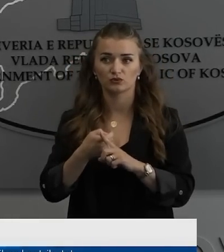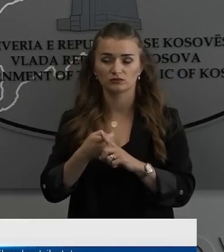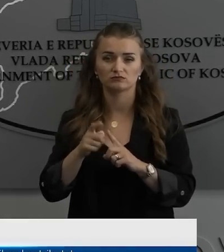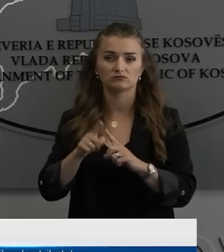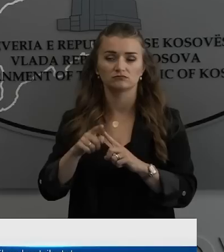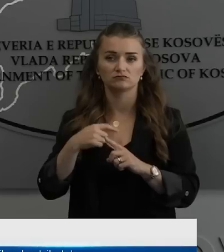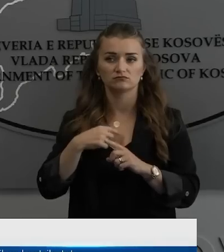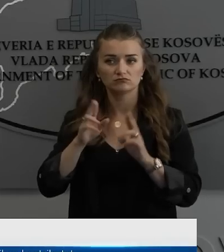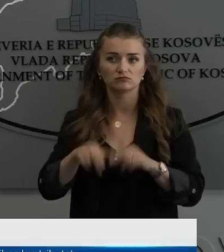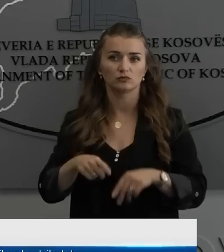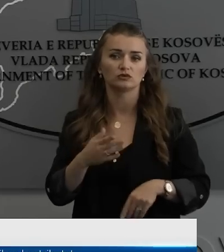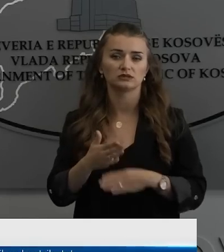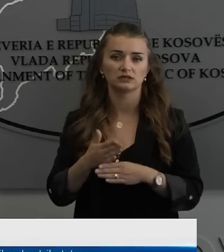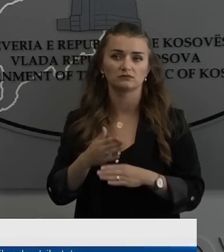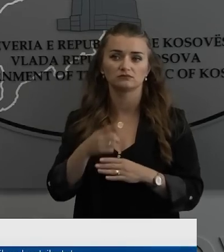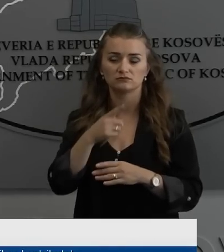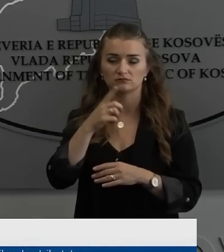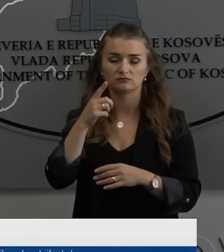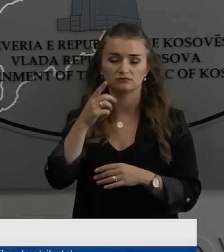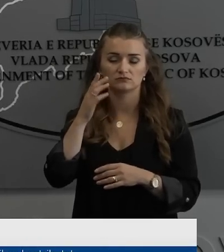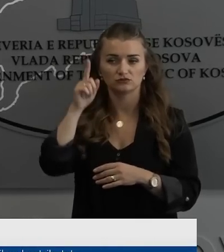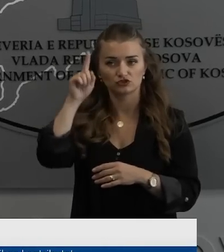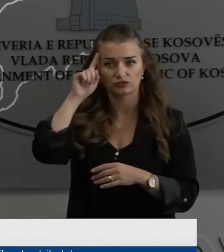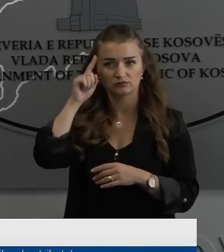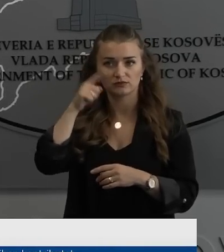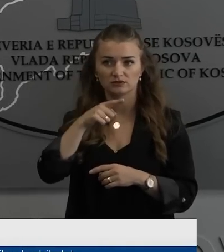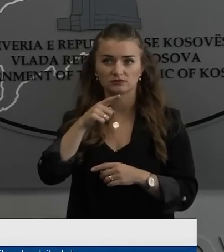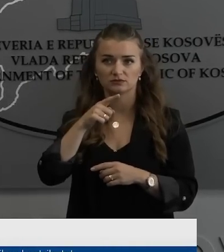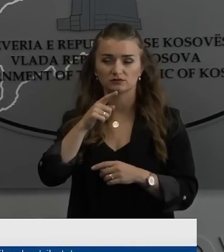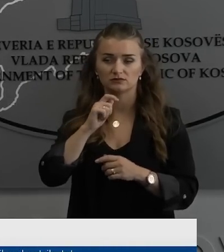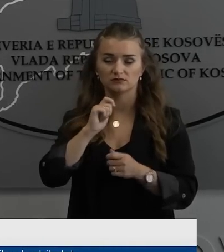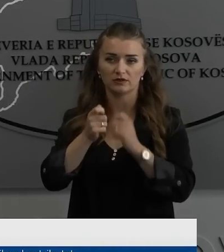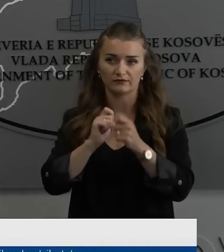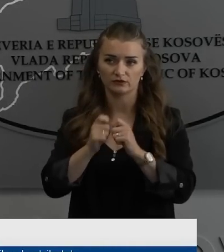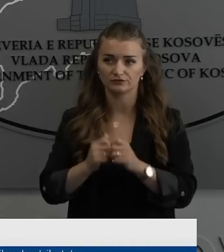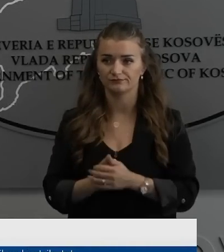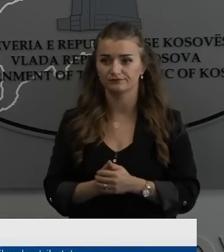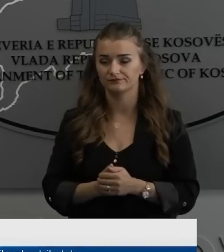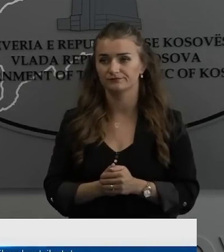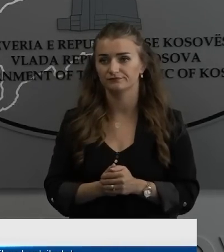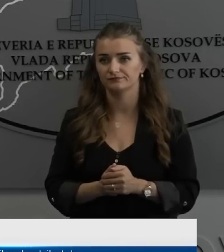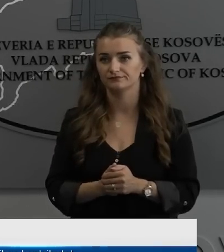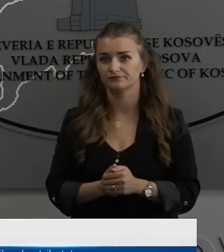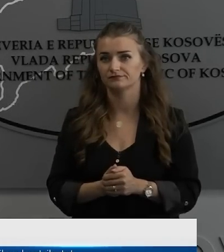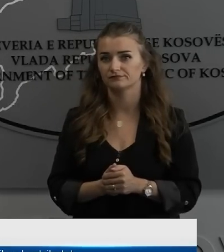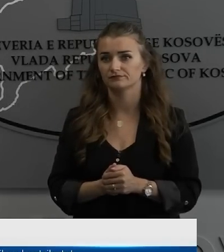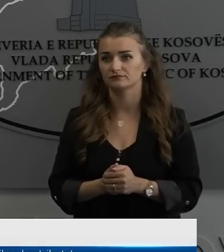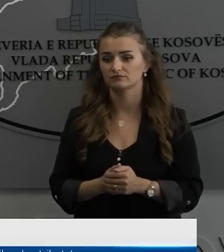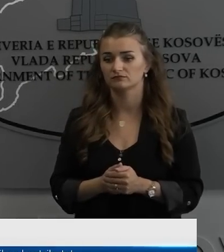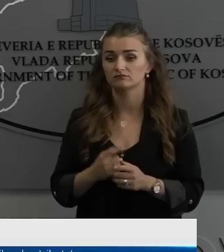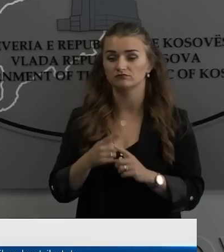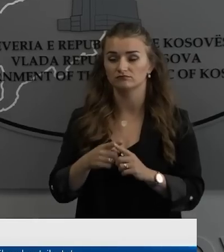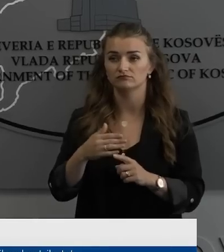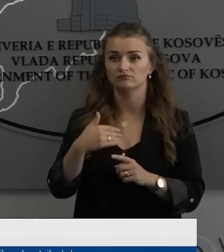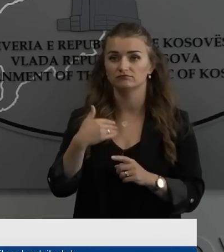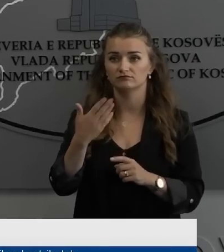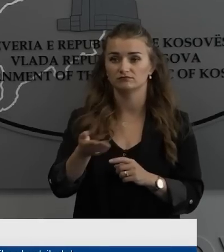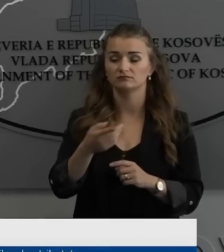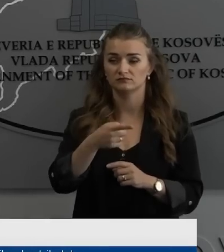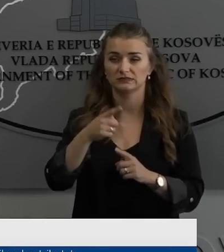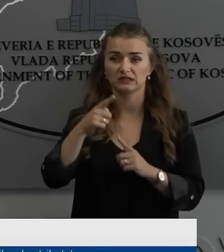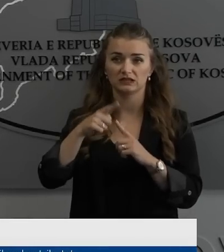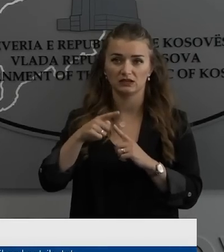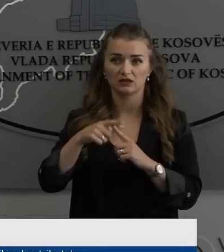vazhdon të mbështes procesin e Berlinit. Po procesi i Berlinit, samitin e radhës në Tiranë, e ka në mes të muajit